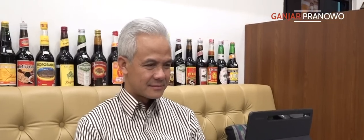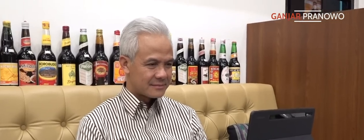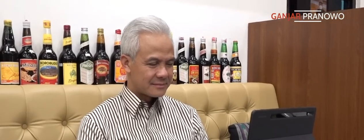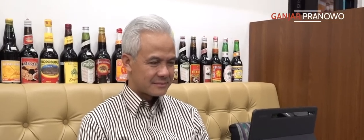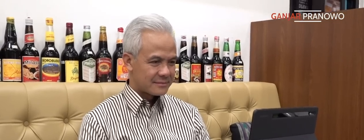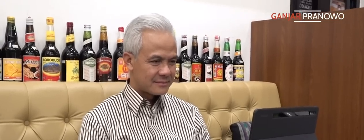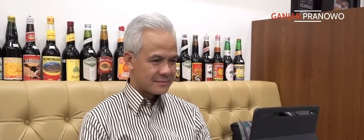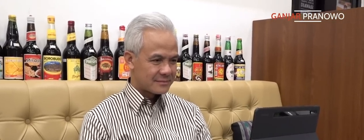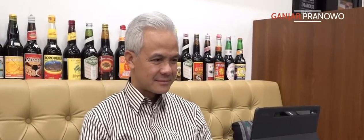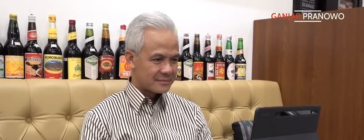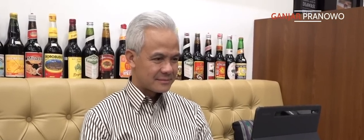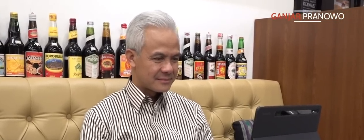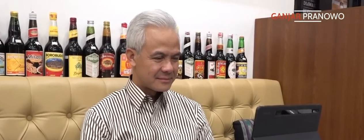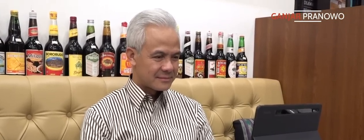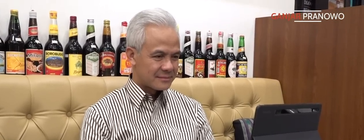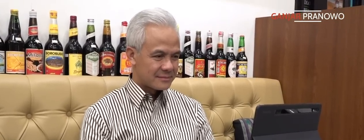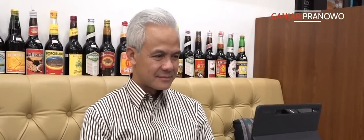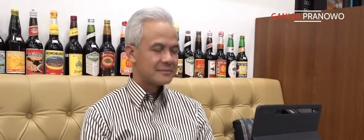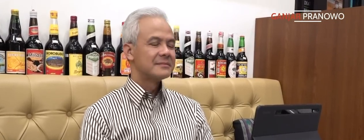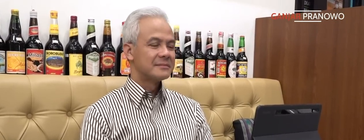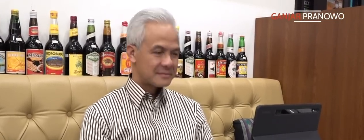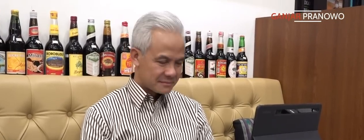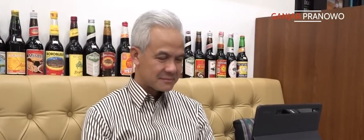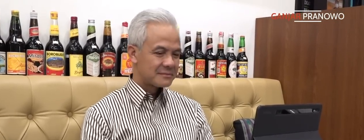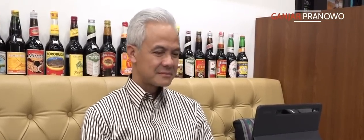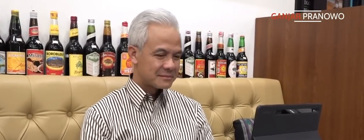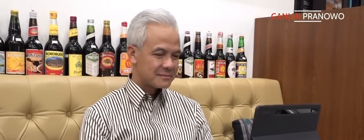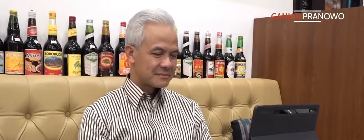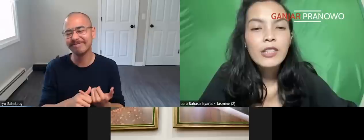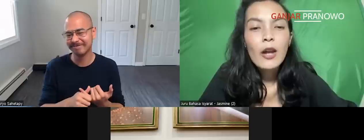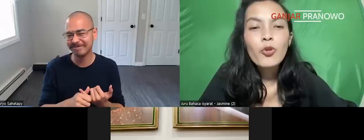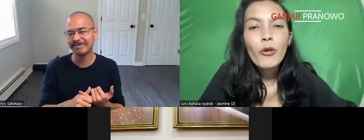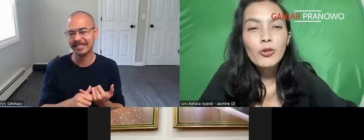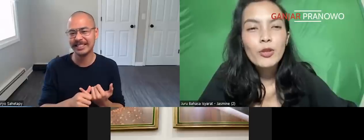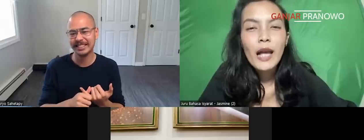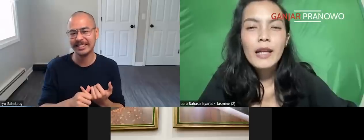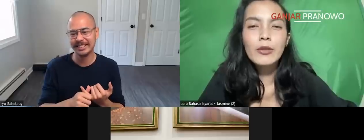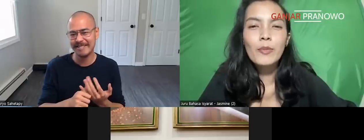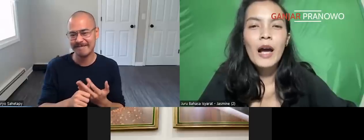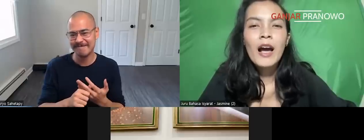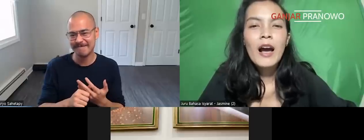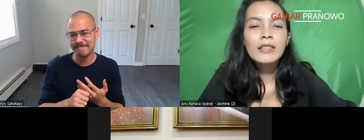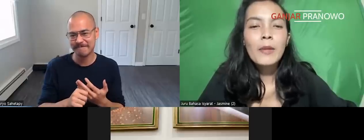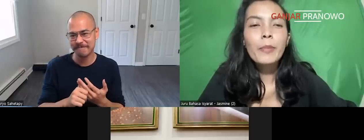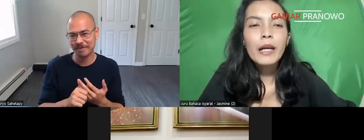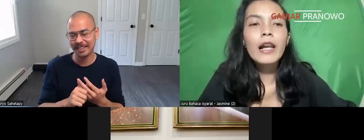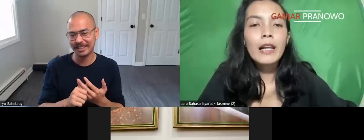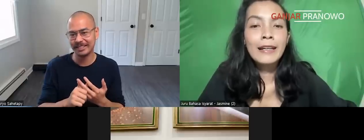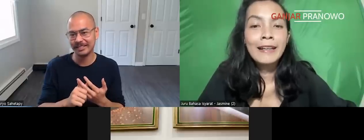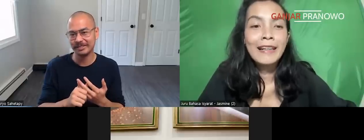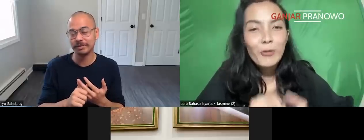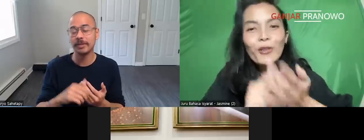sekolah umum juga belum ada akses bahasa isyaratnya juga sebelumnya jadi enggak pernah lihat selalu lewat tulisan gitu Pak sampai